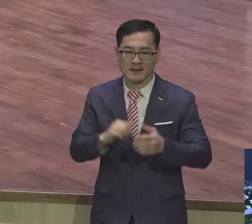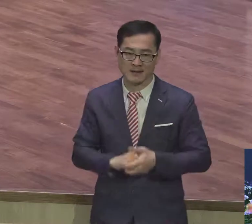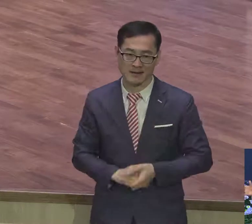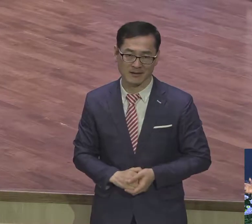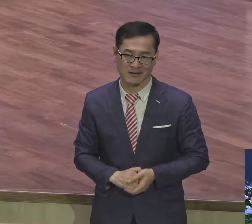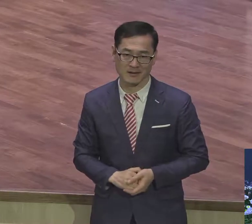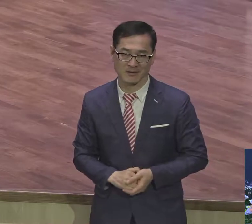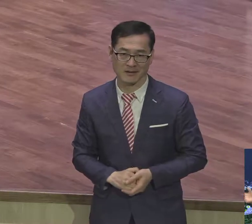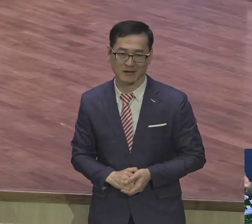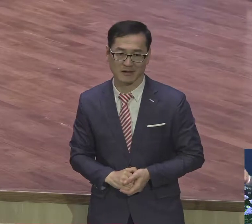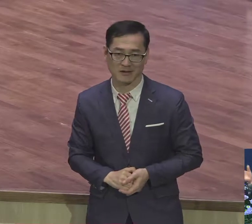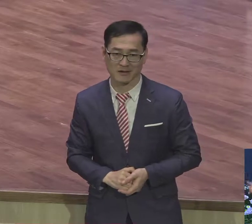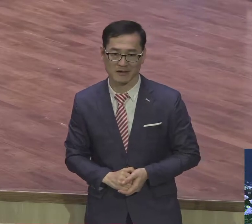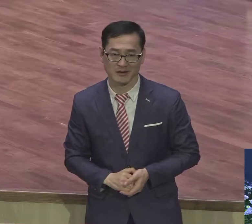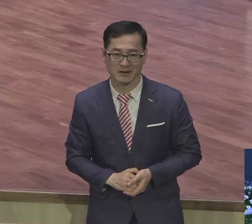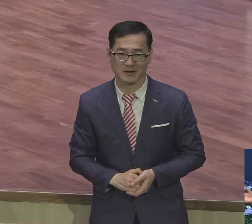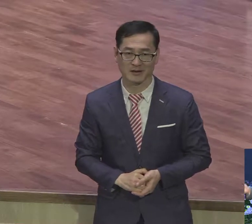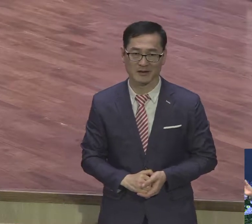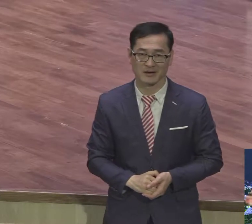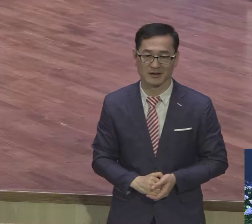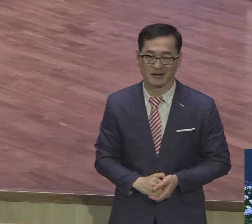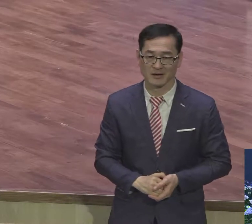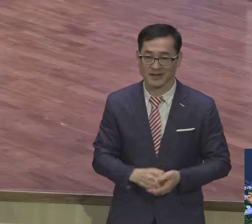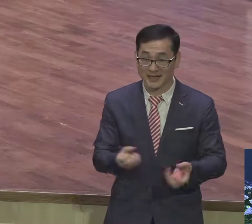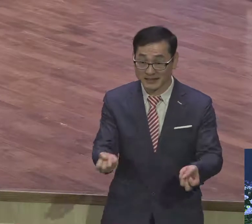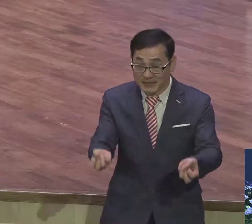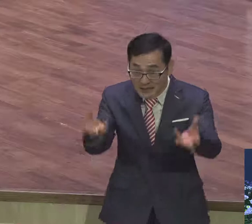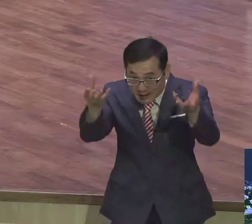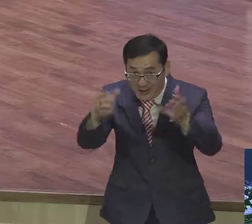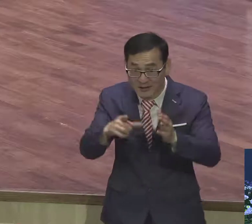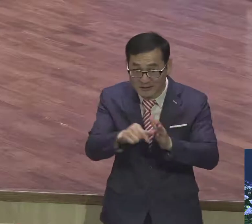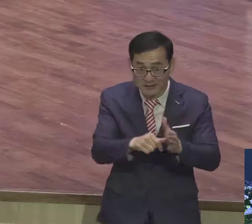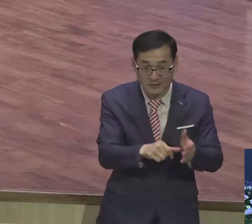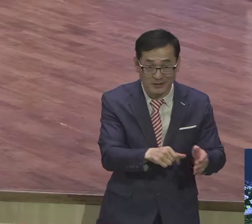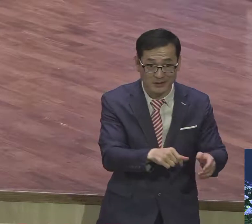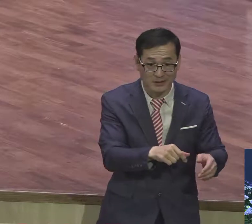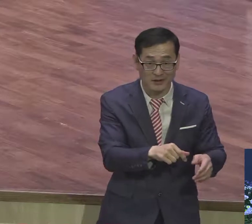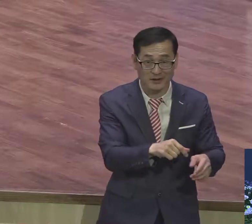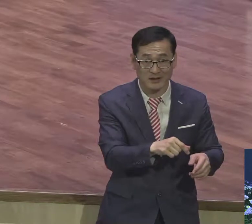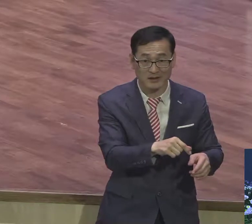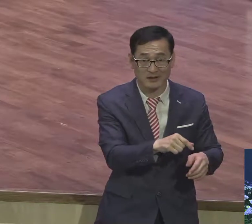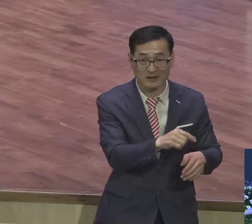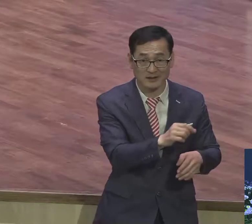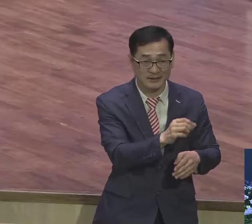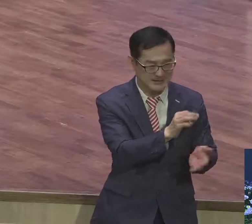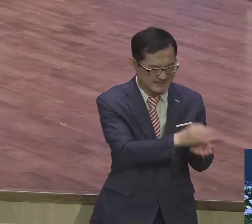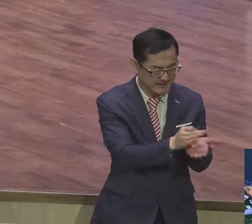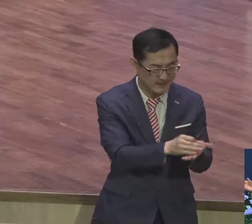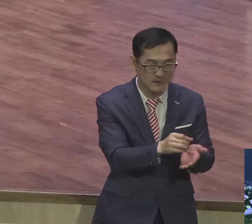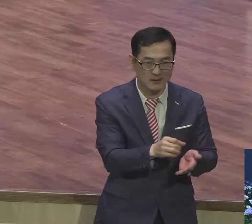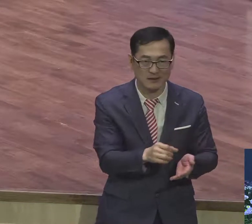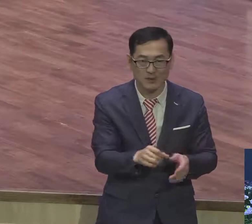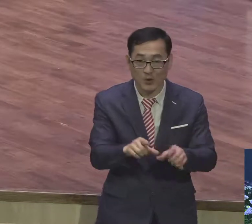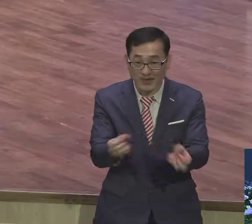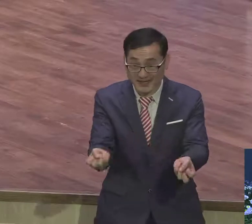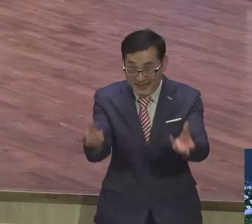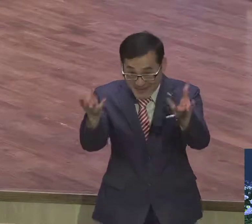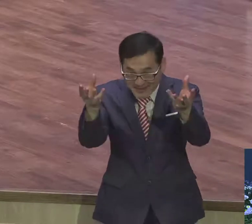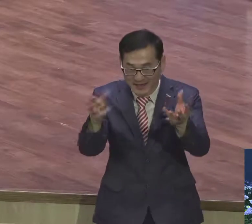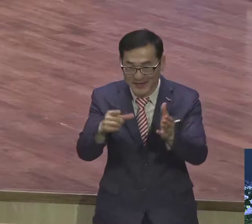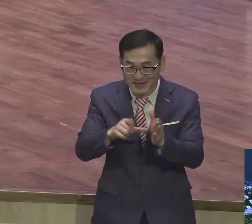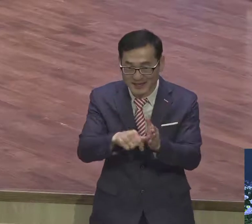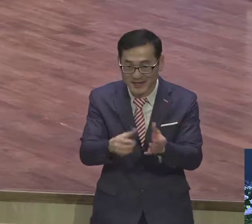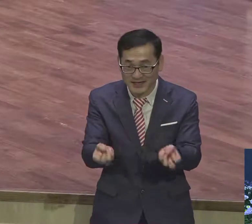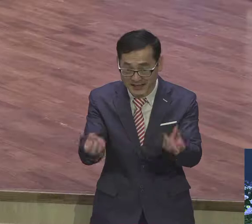때문에 신당에 고기들을 막 통째로 잡아가 막 들이거든요 그거를 시장에 가지고 하고 파는데 싸게 판단 말이에요 제사 음식을 싸게 파니까